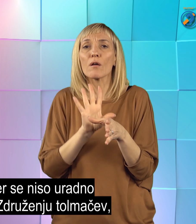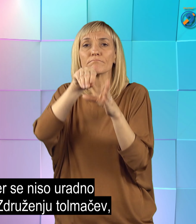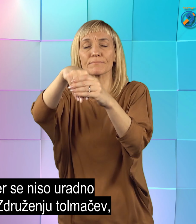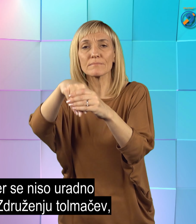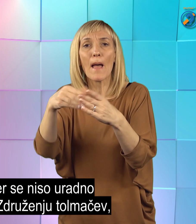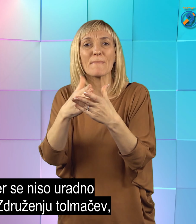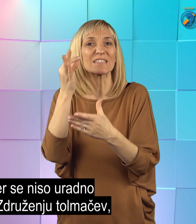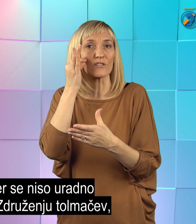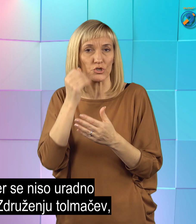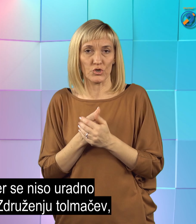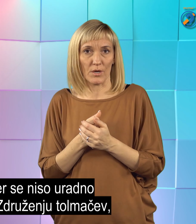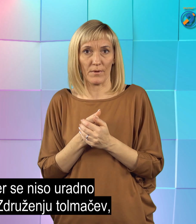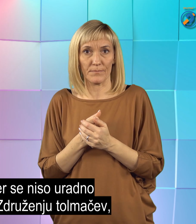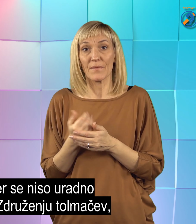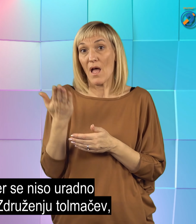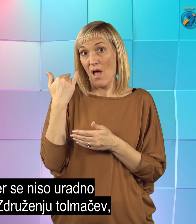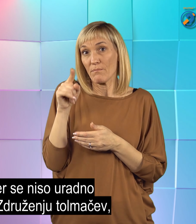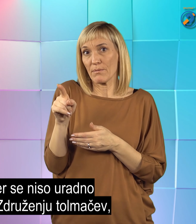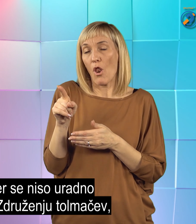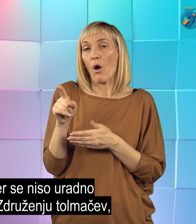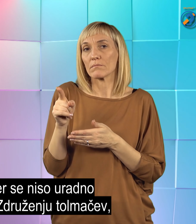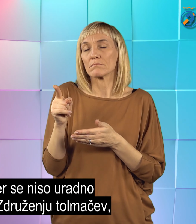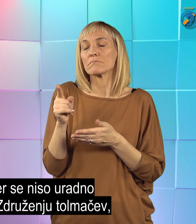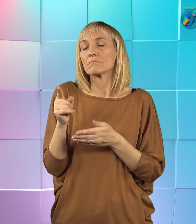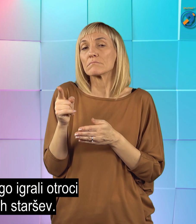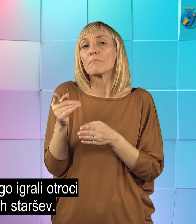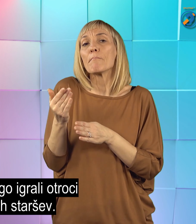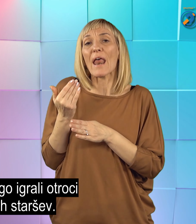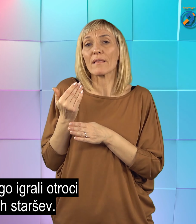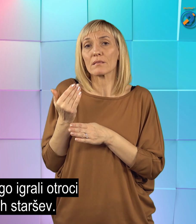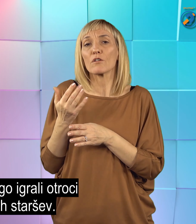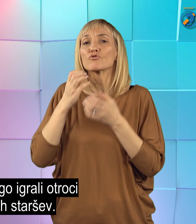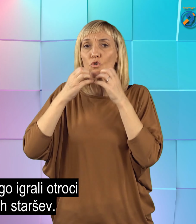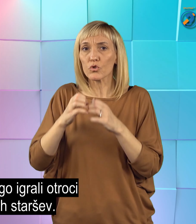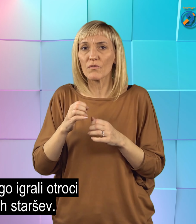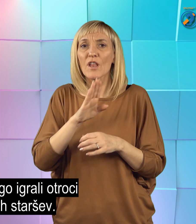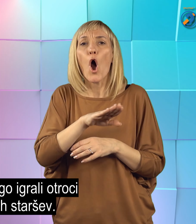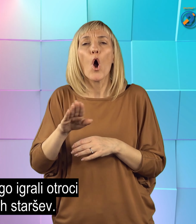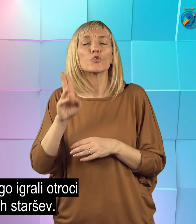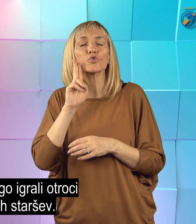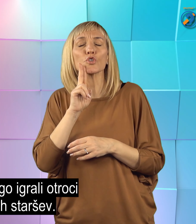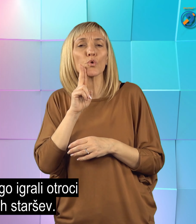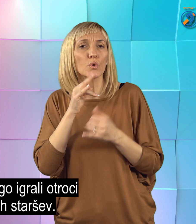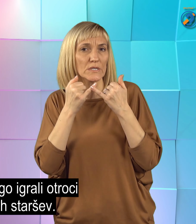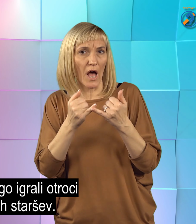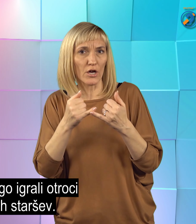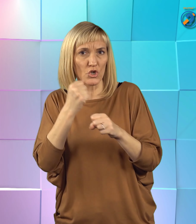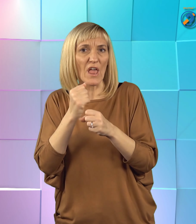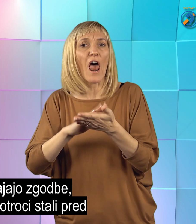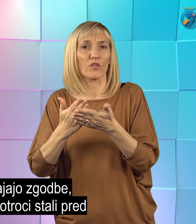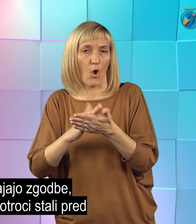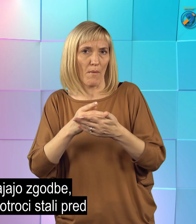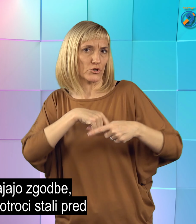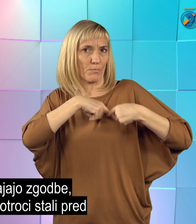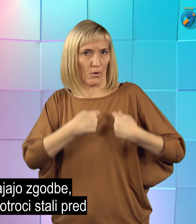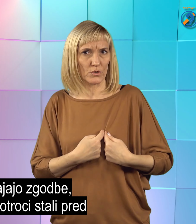niso uradno združili tudi v združenju tolmačev, so to vlogo igrali otroci gluhih staršev. In obstajajo zgodbe,